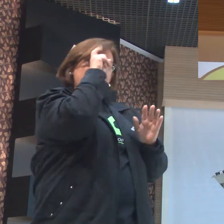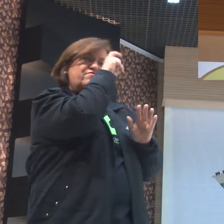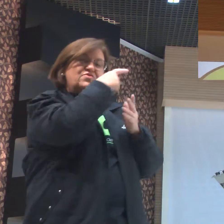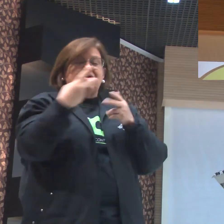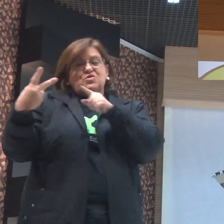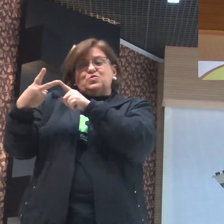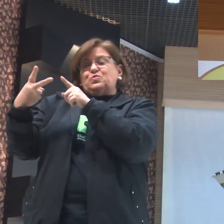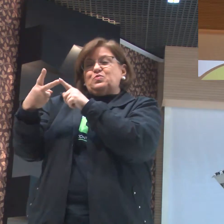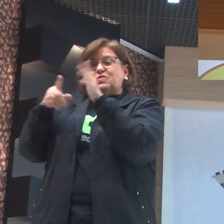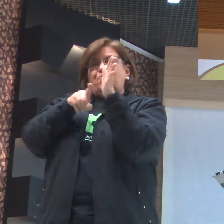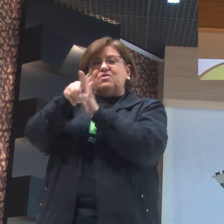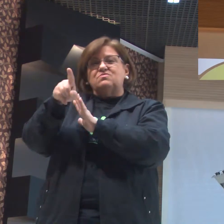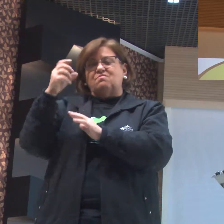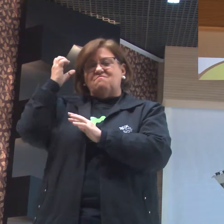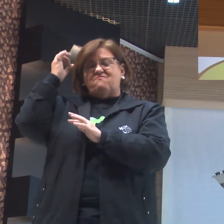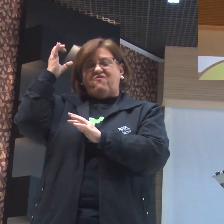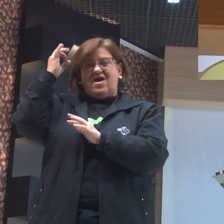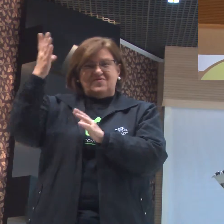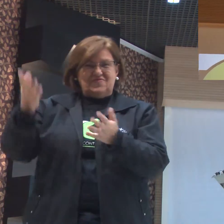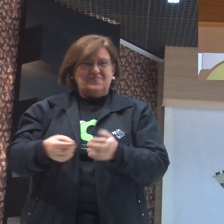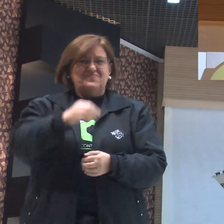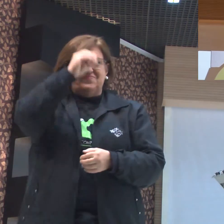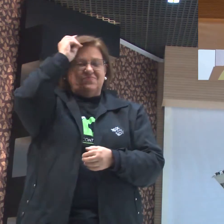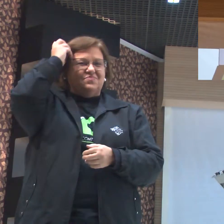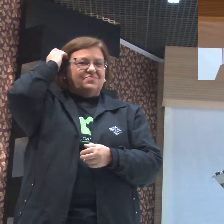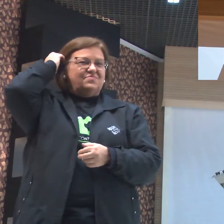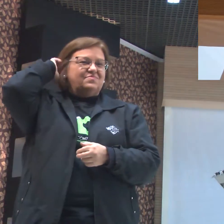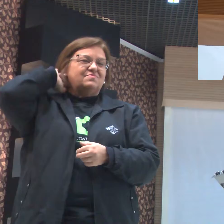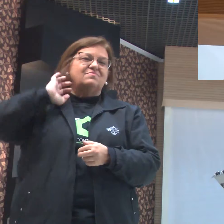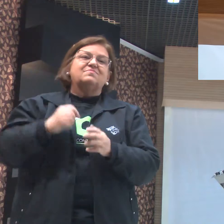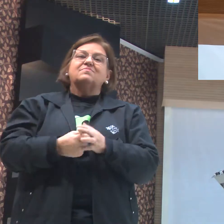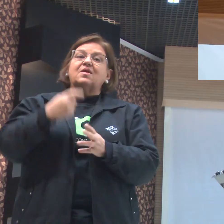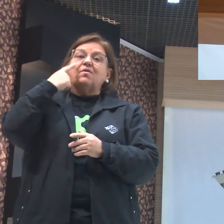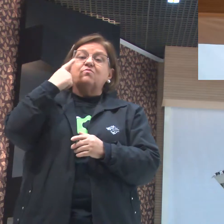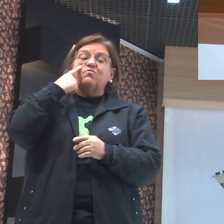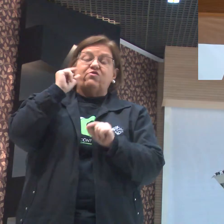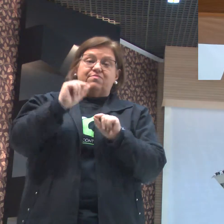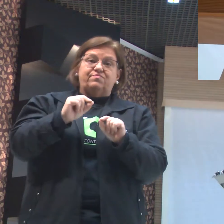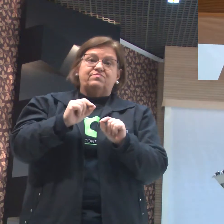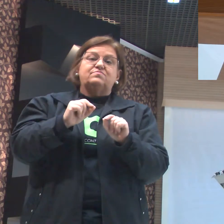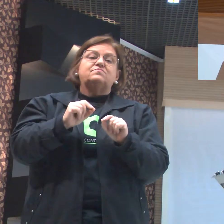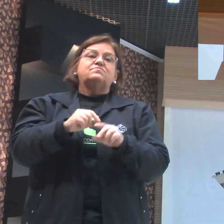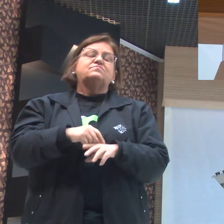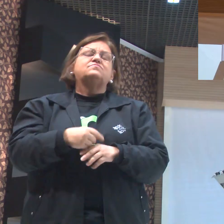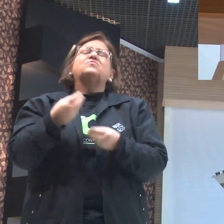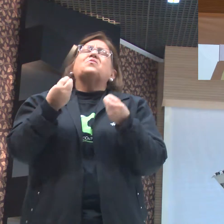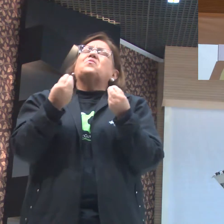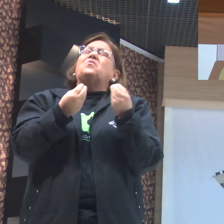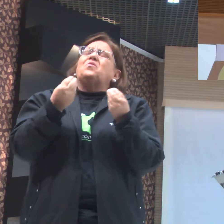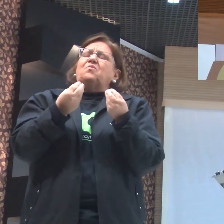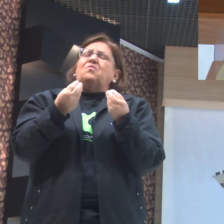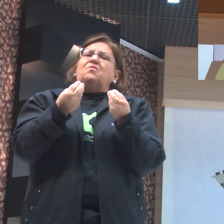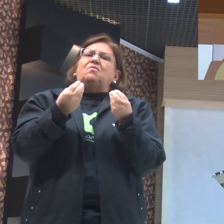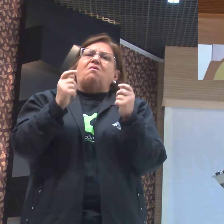enfático, né? Uma pergunta bem mais fácil. Então, vamos lá então. Essa primeira pergunta. De que